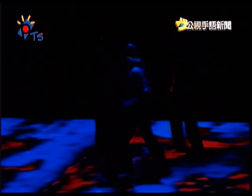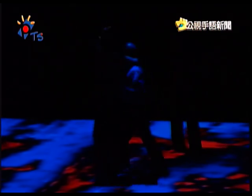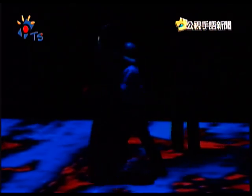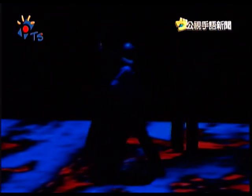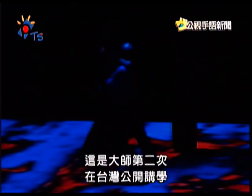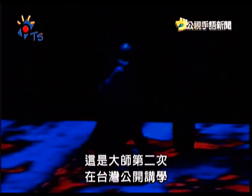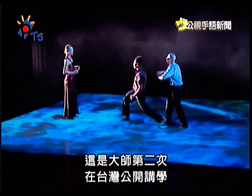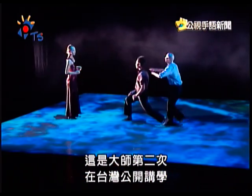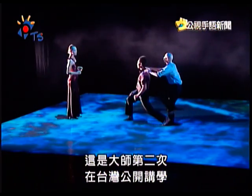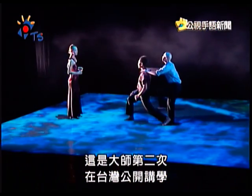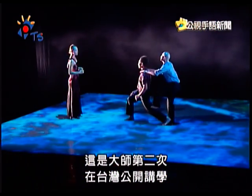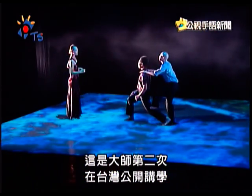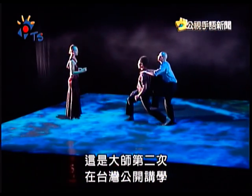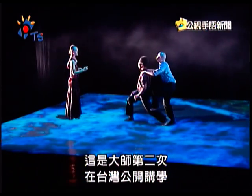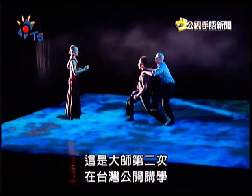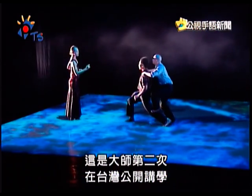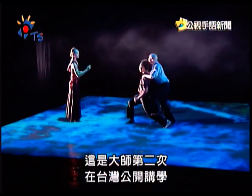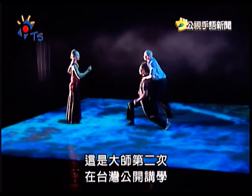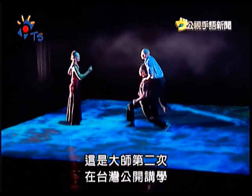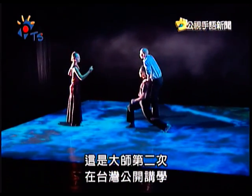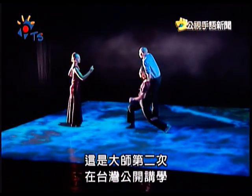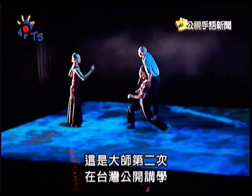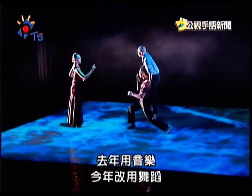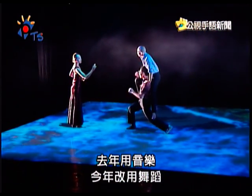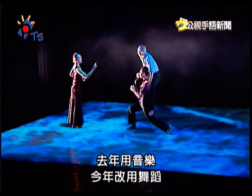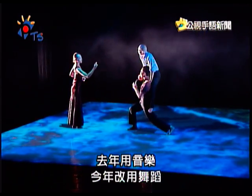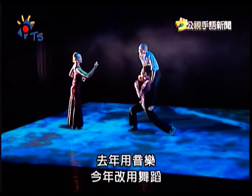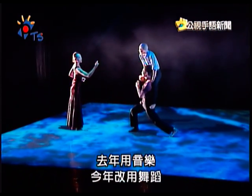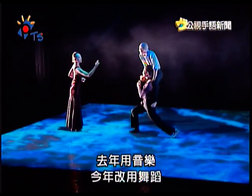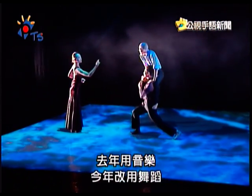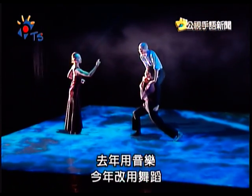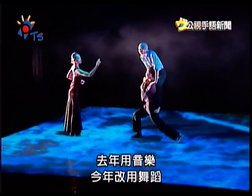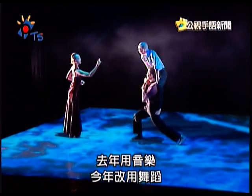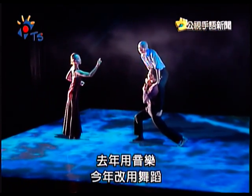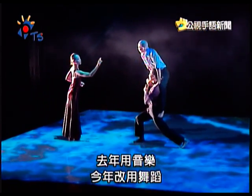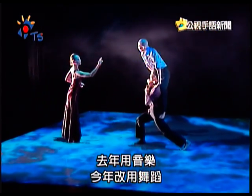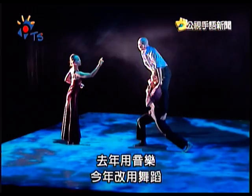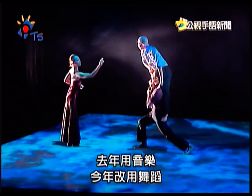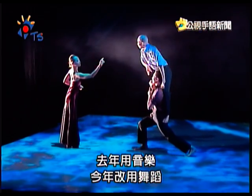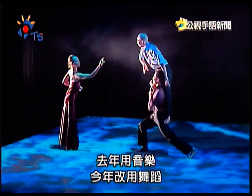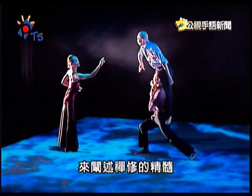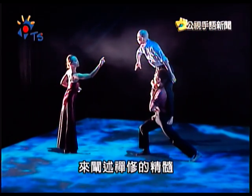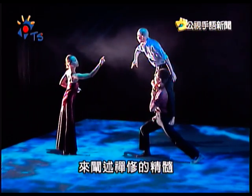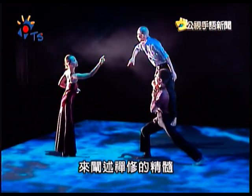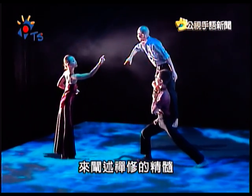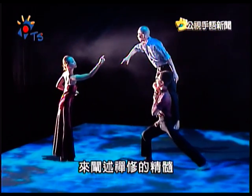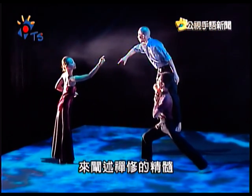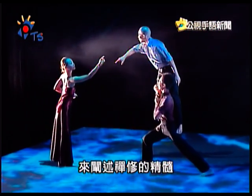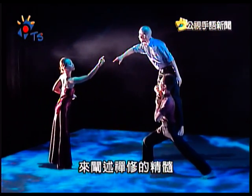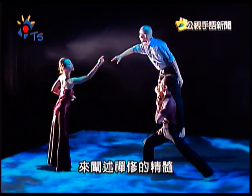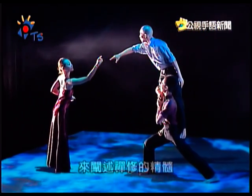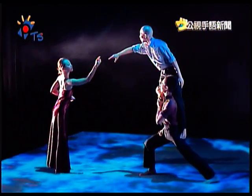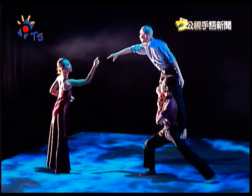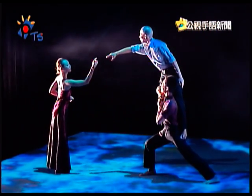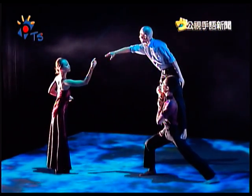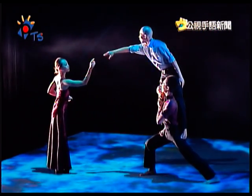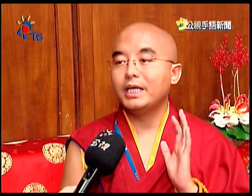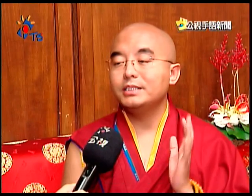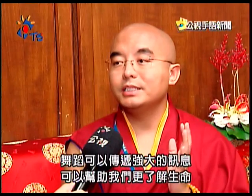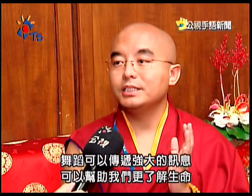这是大师第二次在台湾公开讲学，去年用音乐，今年改用舞蹈来阐述禅修的精髓。 The dancing is